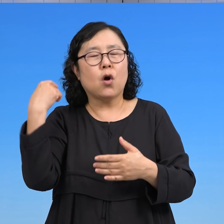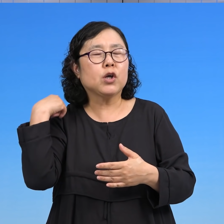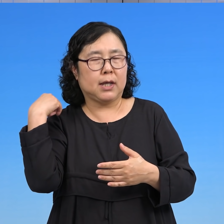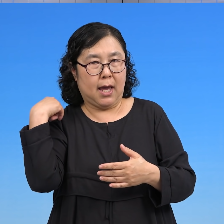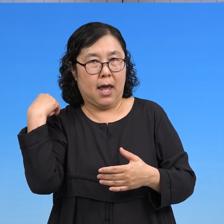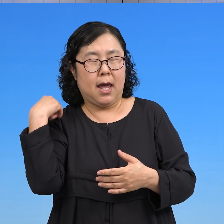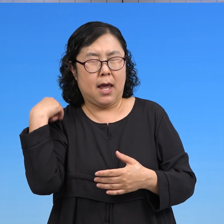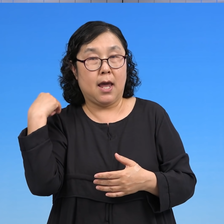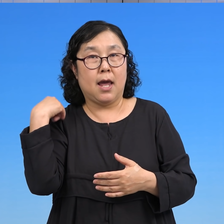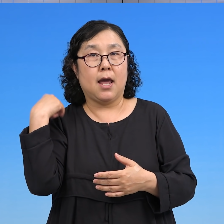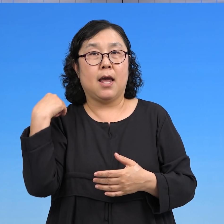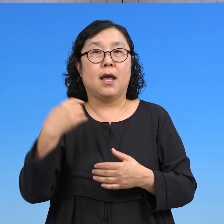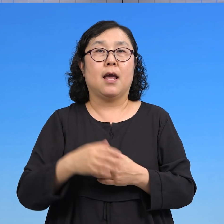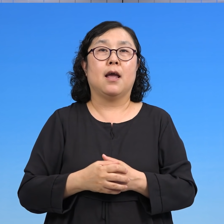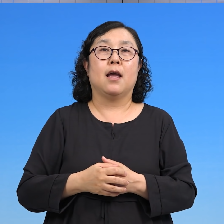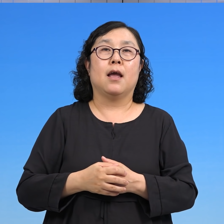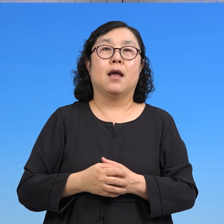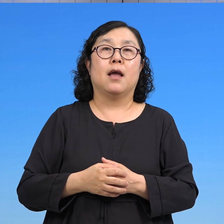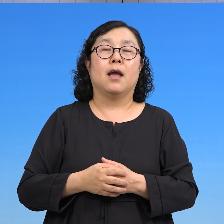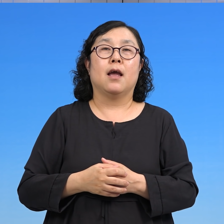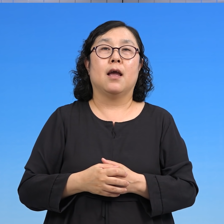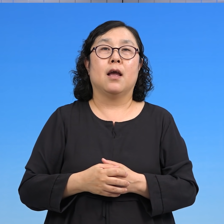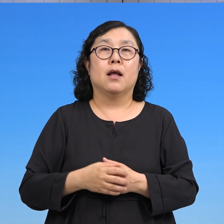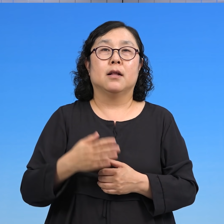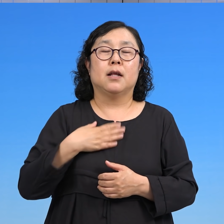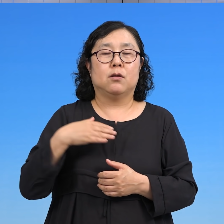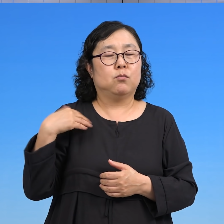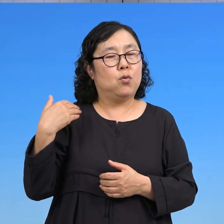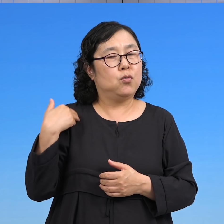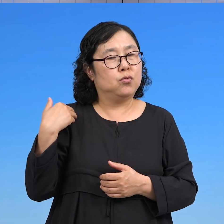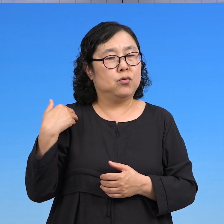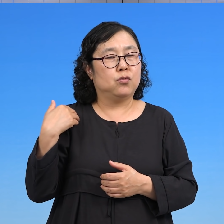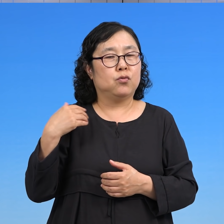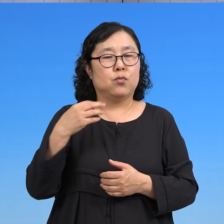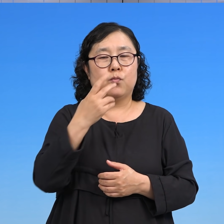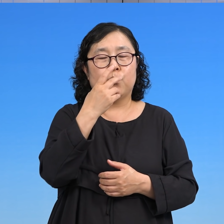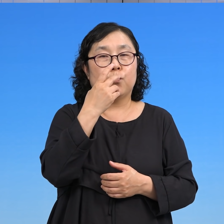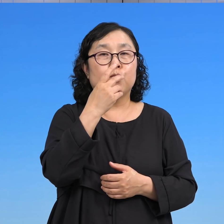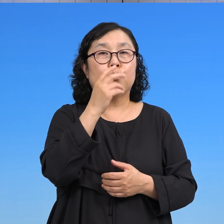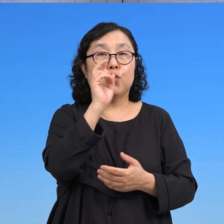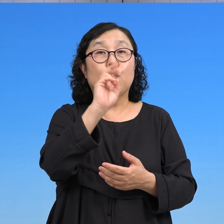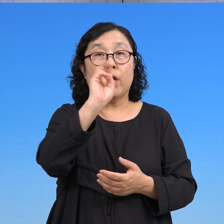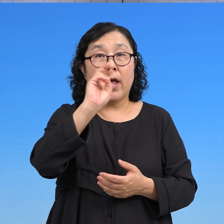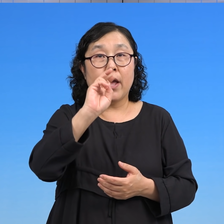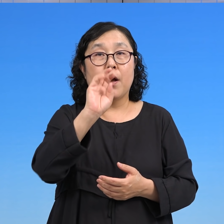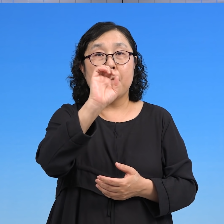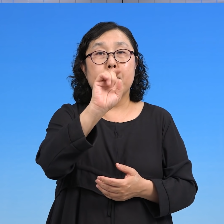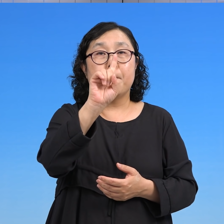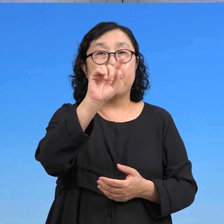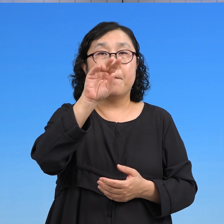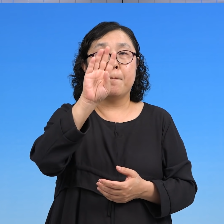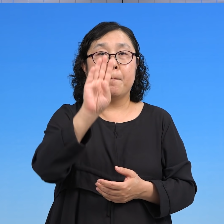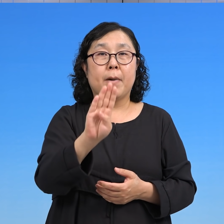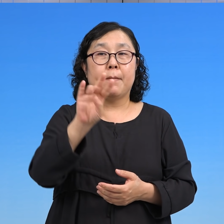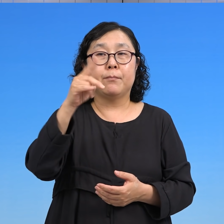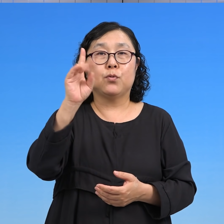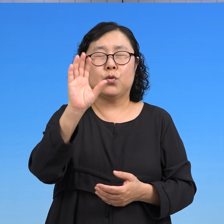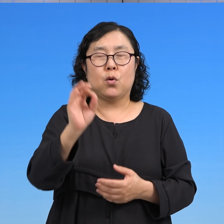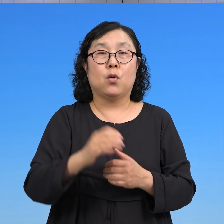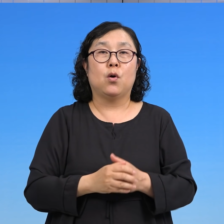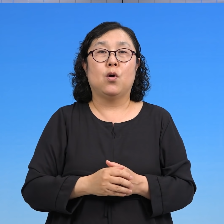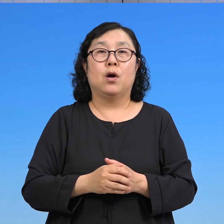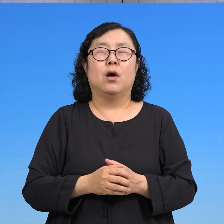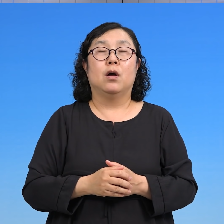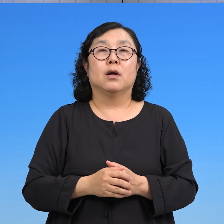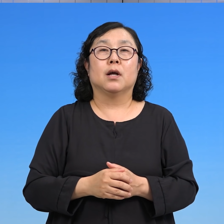있는 어깨. 저는 그 나중에 검색해 보니까 모르는 노래더라고요. 그러면서 이 자매님이